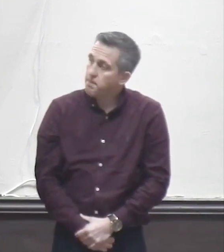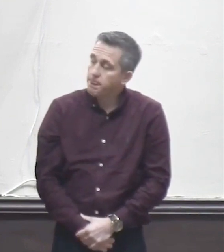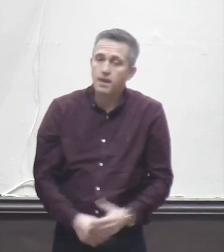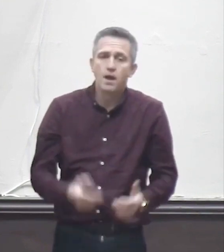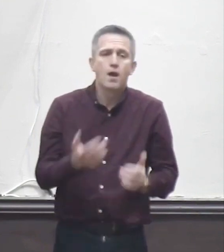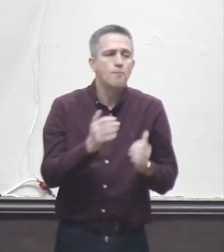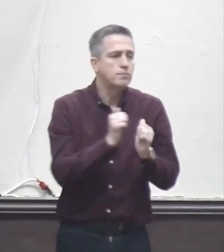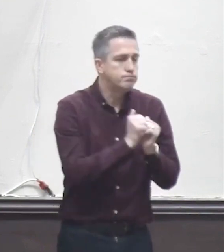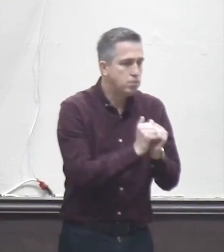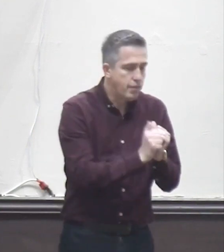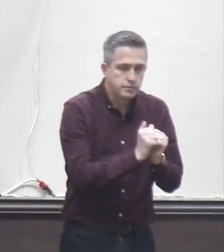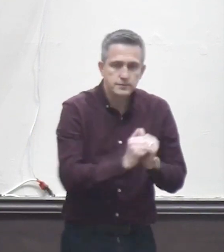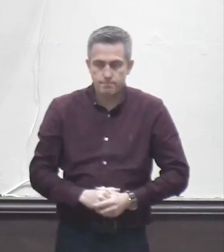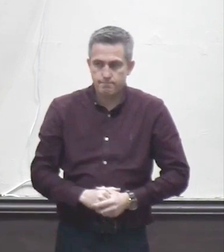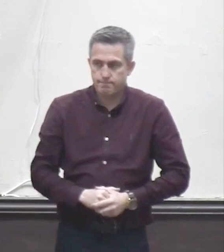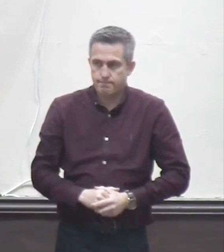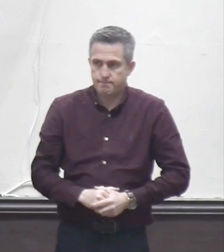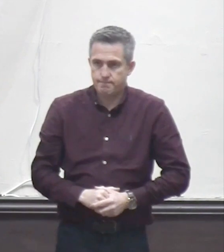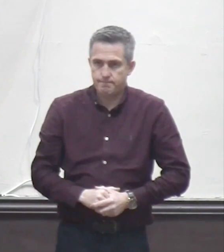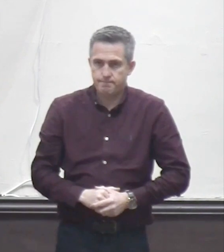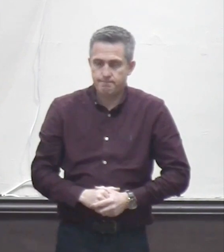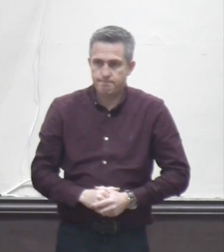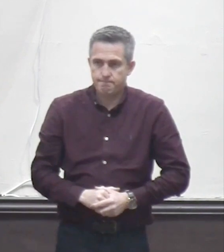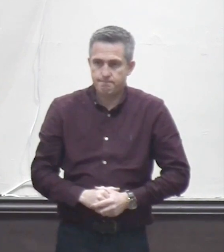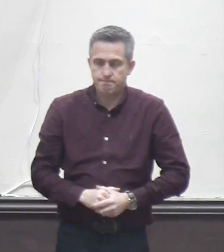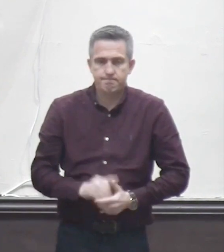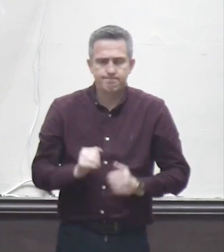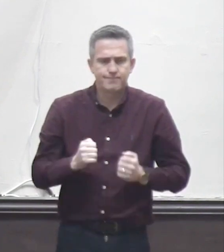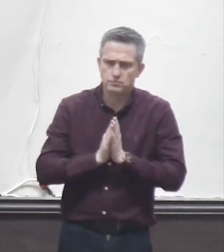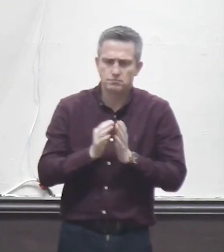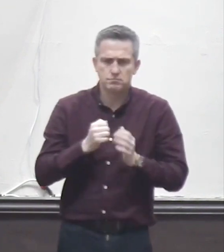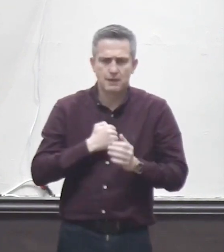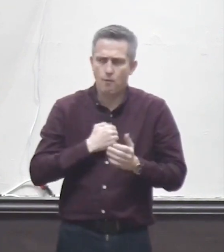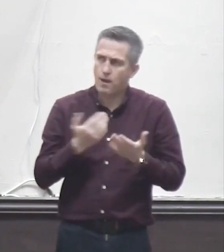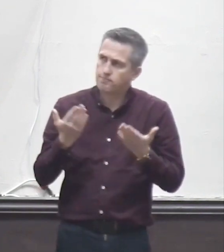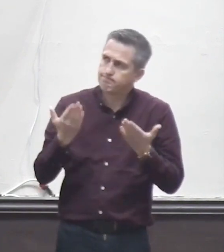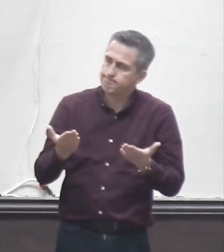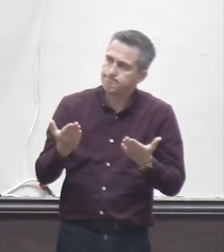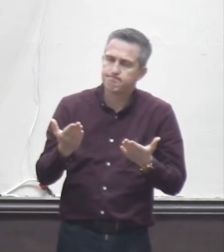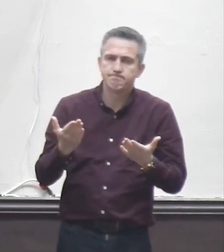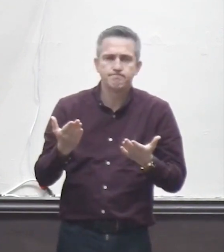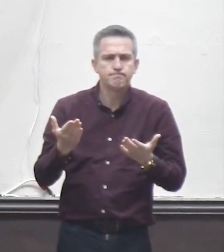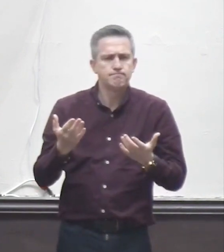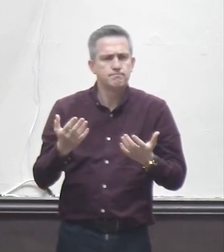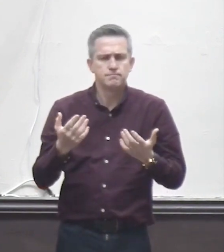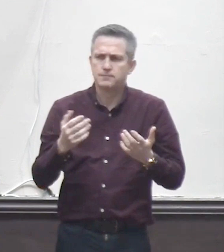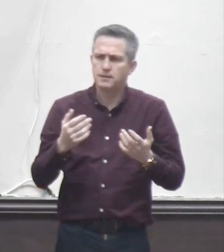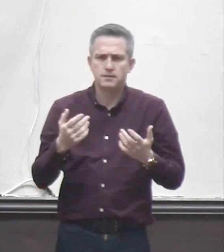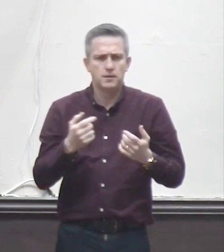My brothers and sisters in Islam, our deen, our religion, it's a complete way of